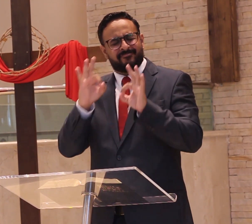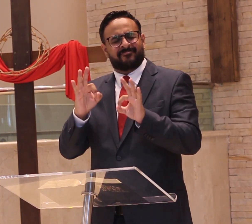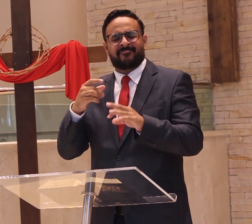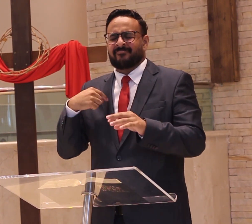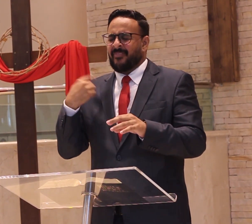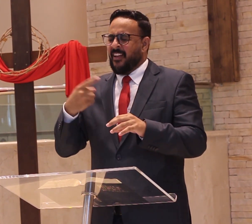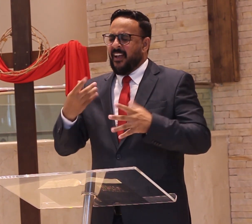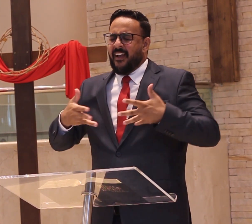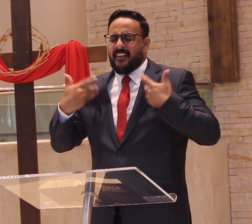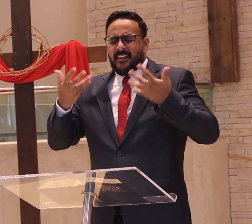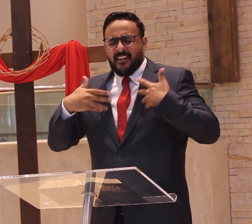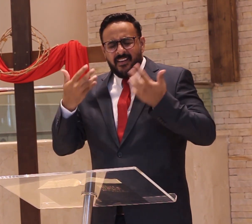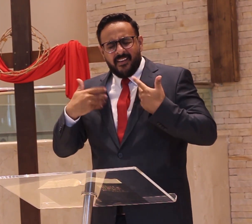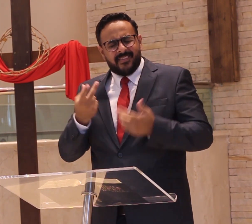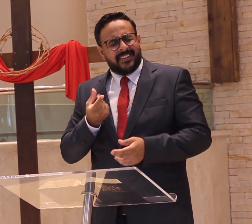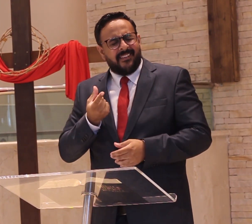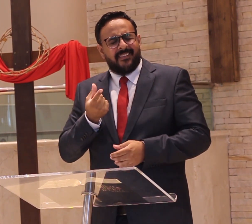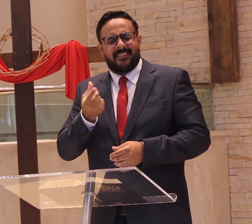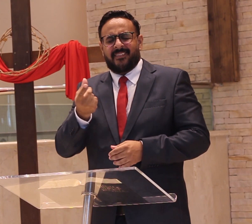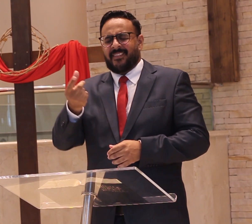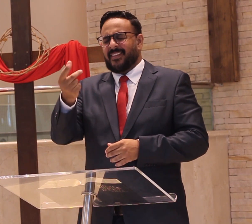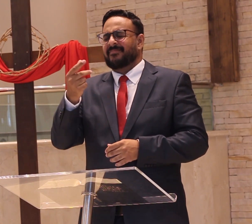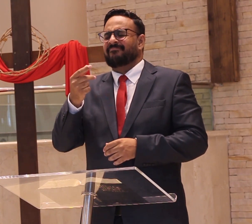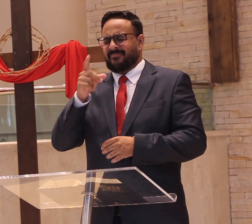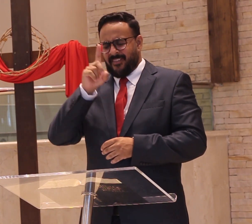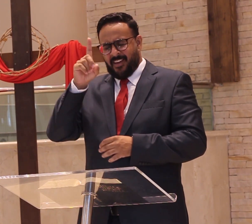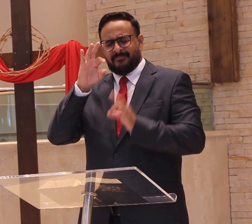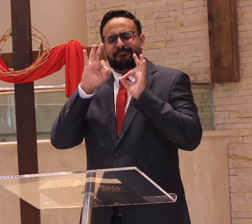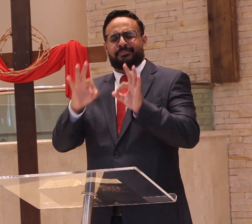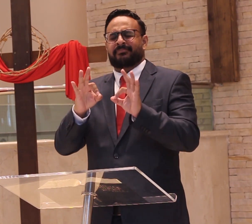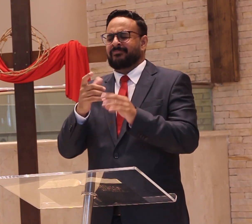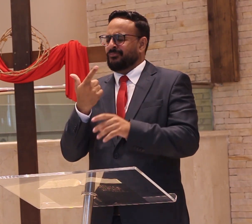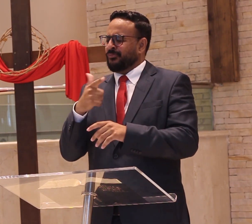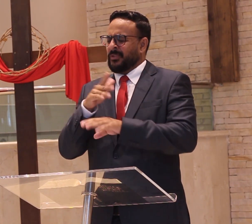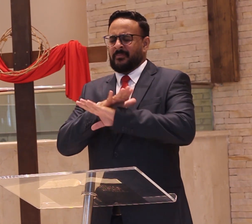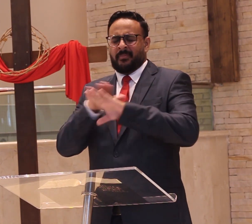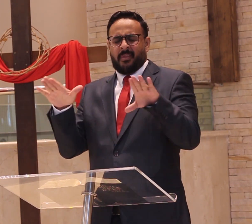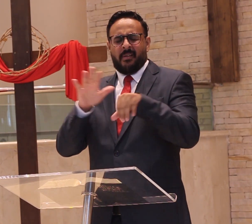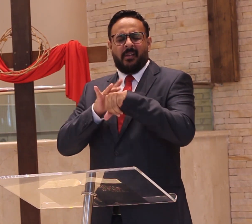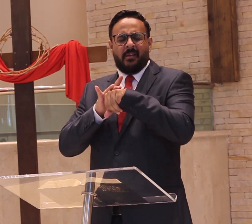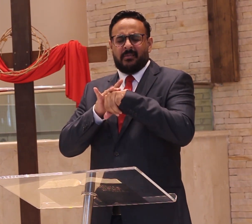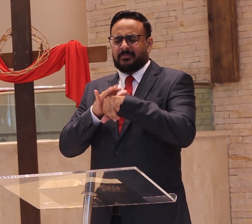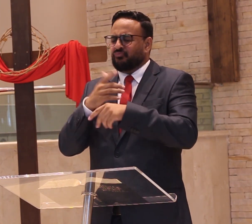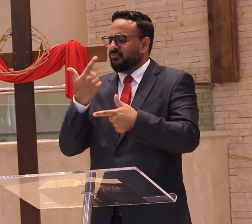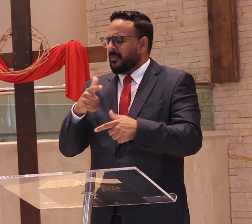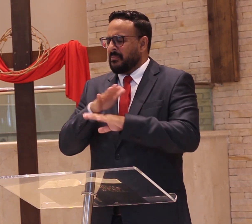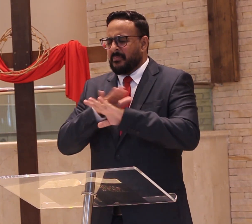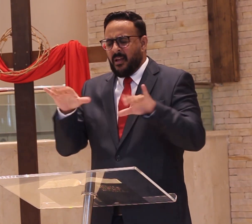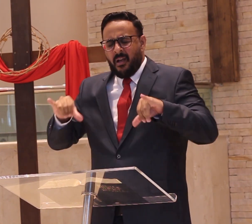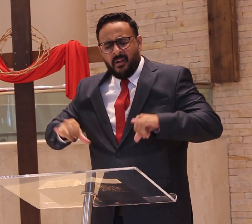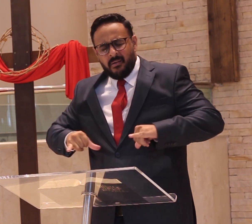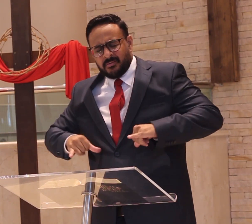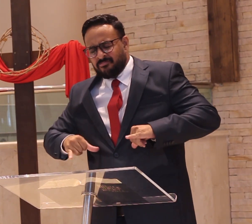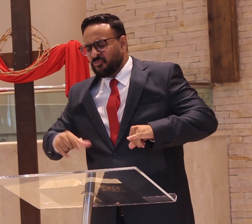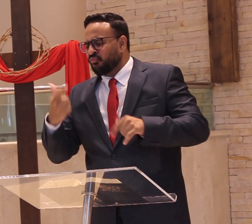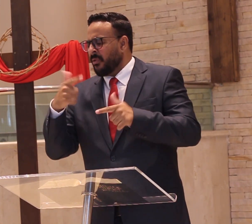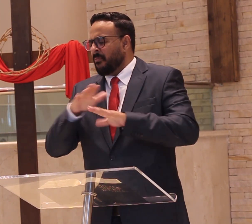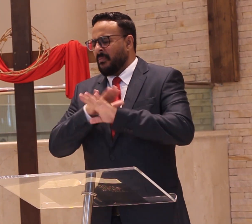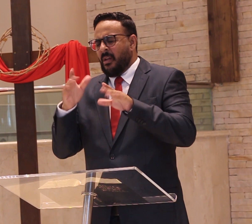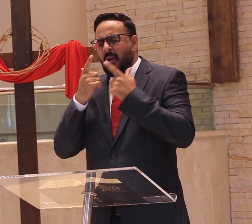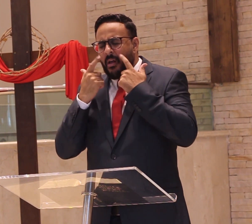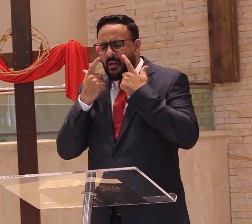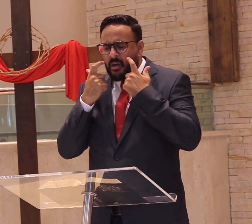lá realmente seremos livres, viveremos alegremente para sempre. Lá não vai ter doença, não vai